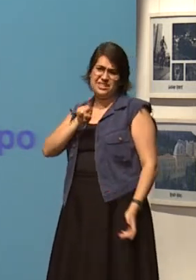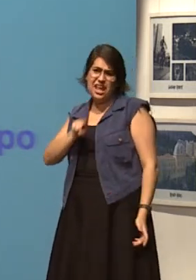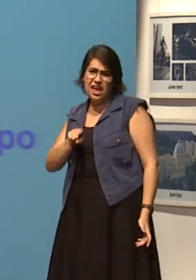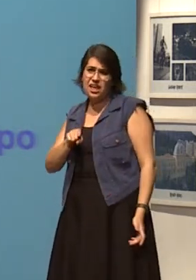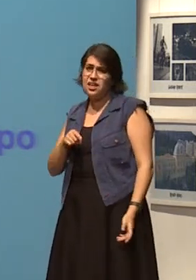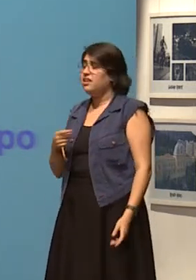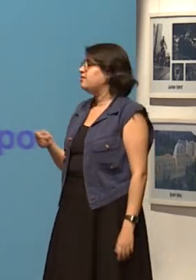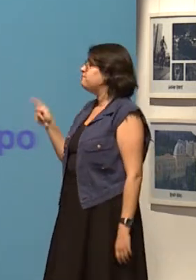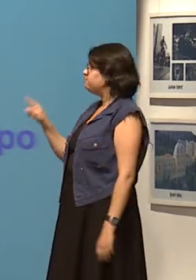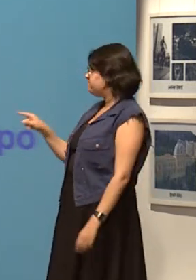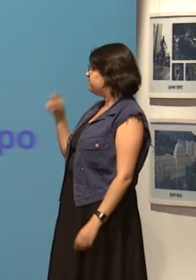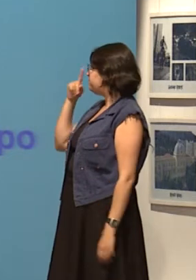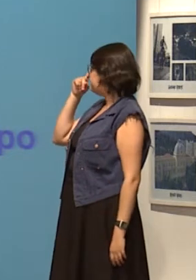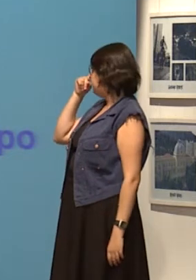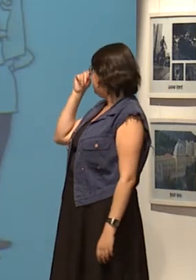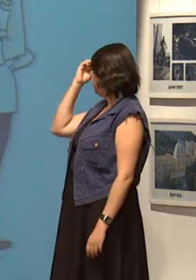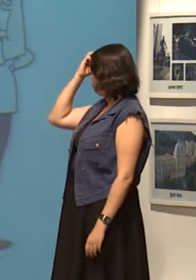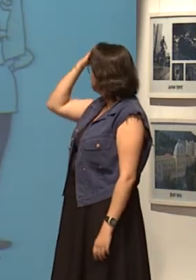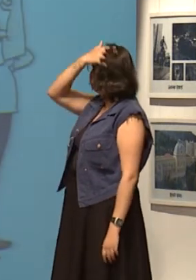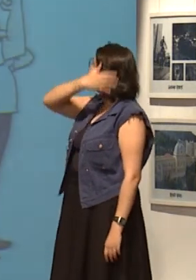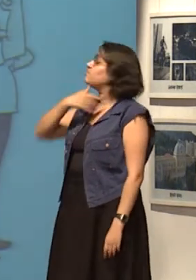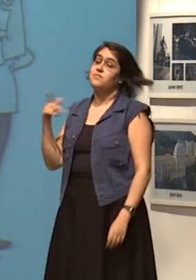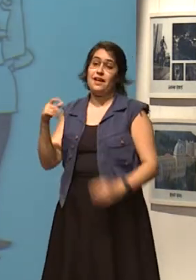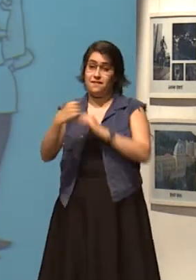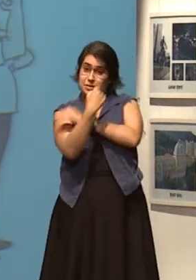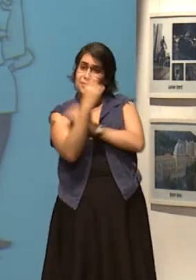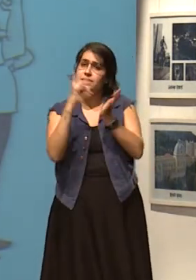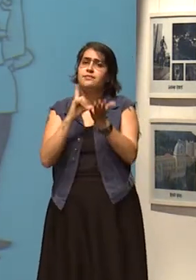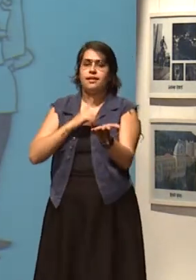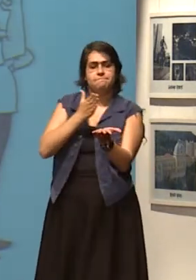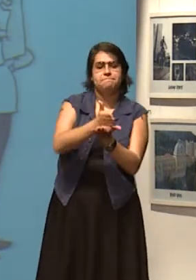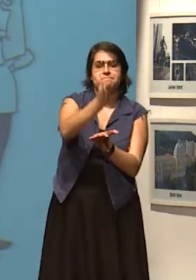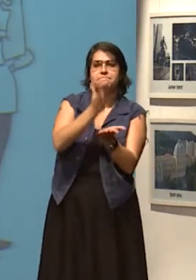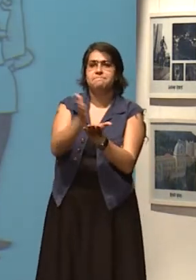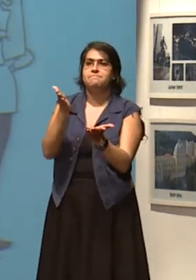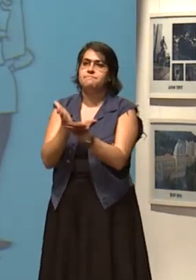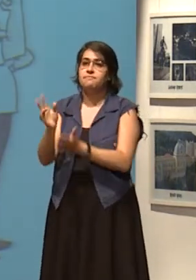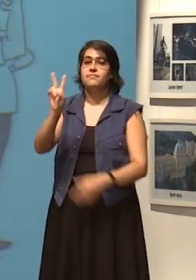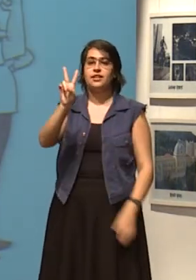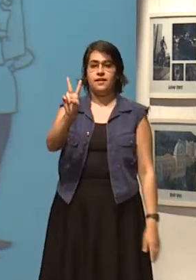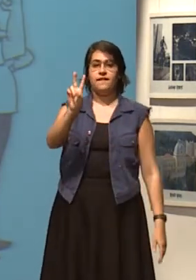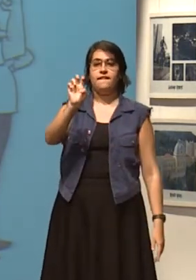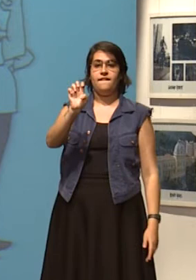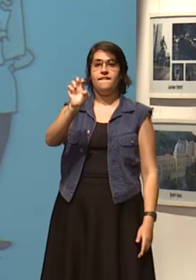Será? Existe só um tipo de feminismo? Não, na verdade,